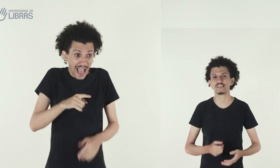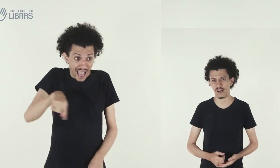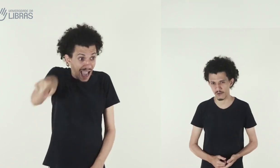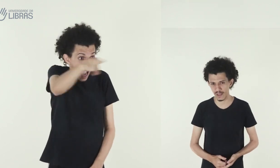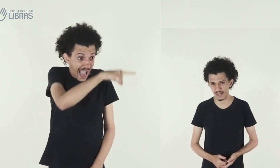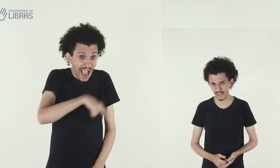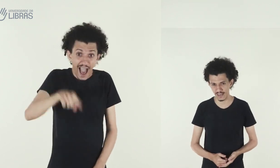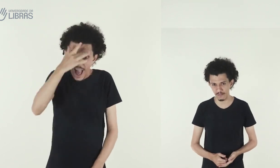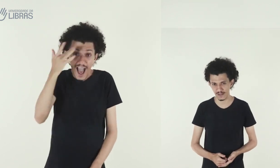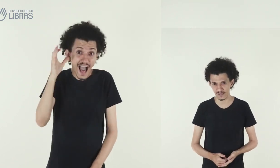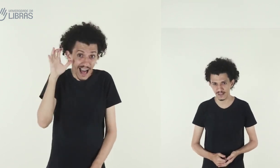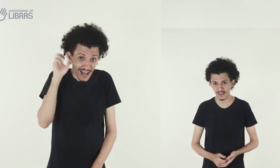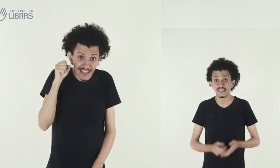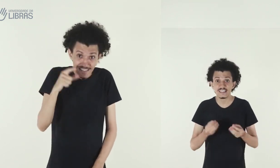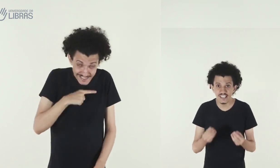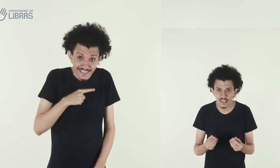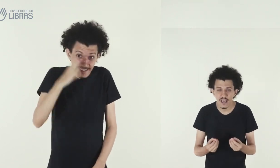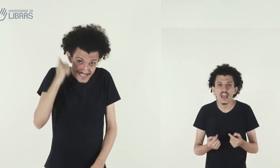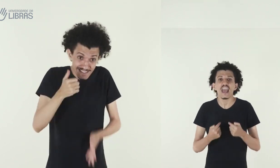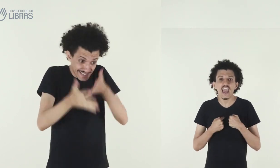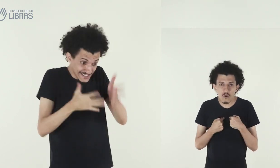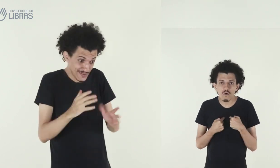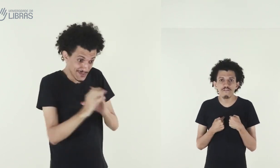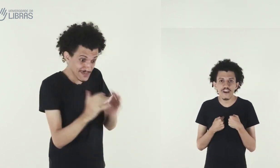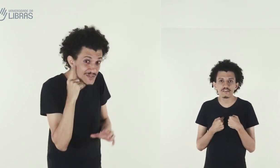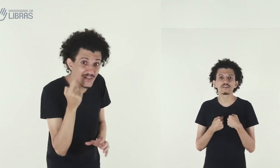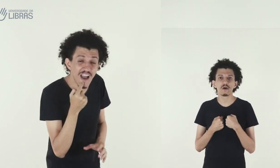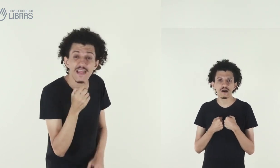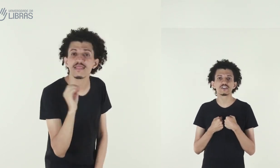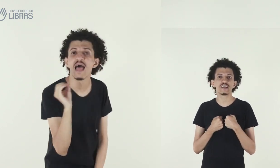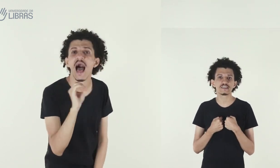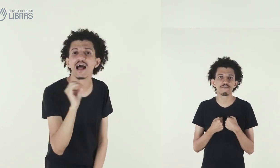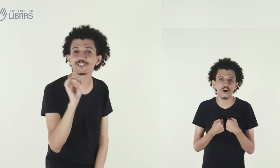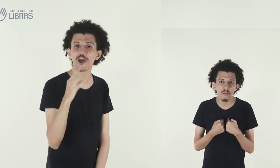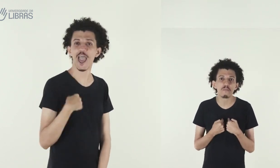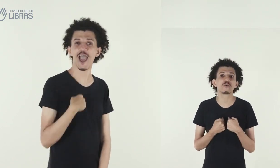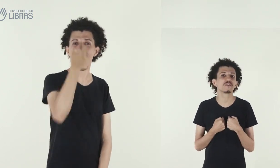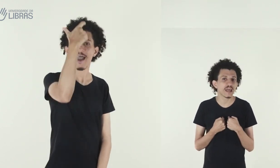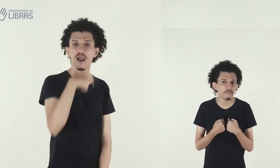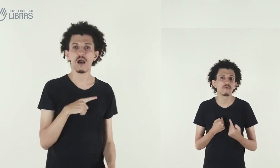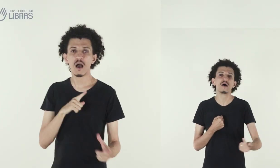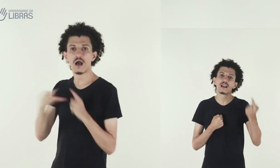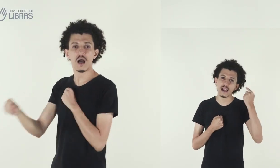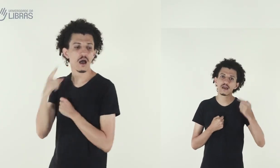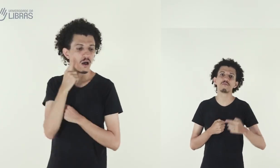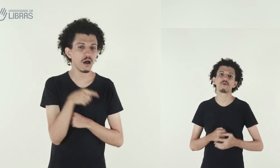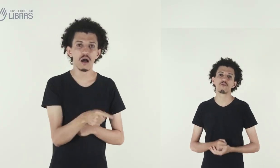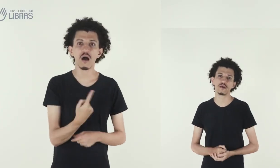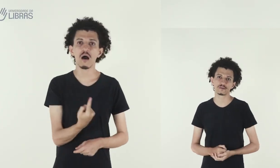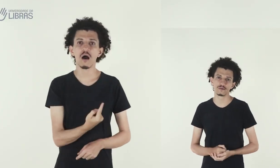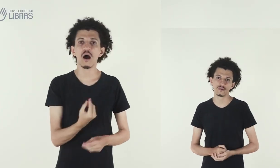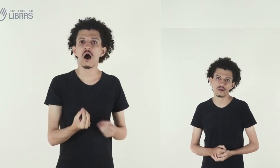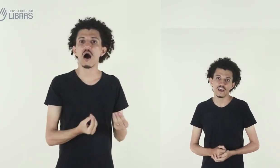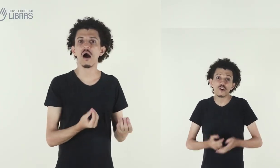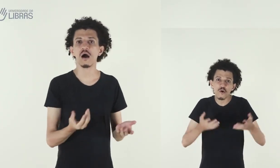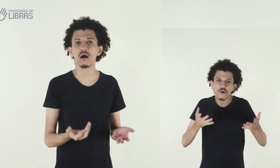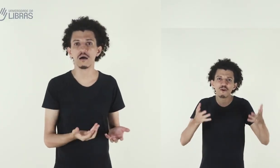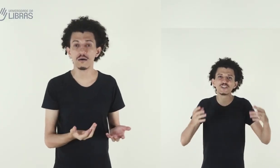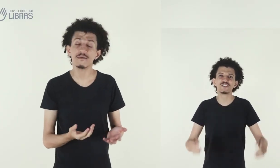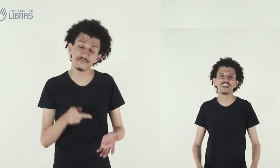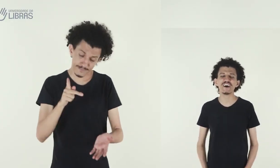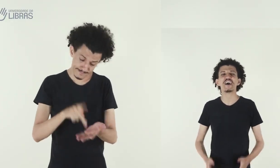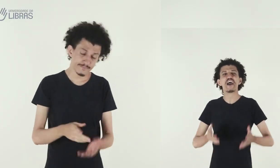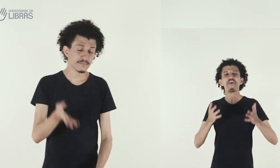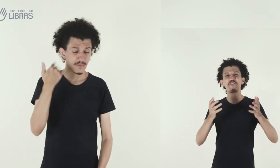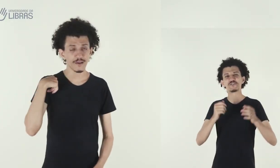pudesse conversar com eles em Libras. Sim, eu confesso que eu agi dessa forma por um tempo lá no meu começo. E como